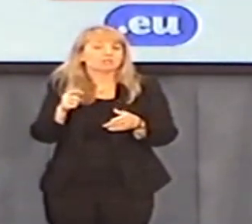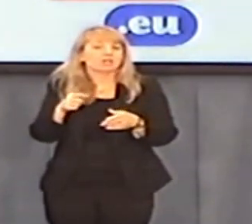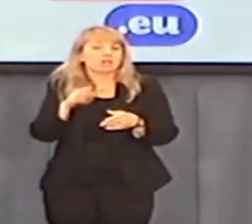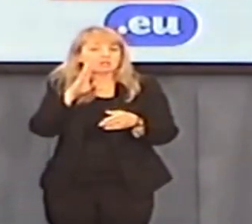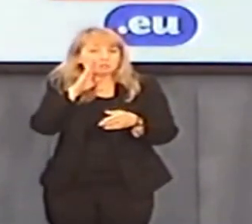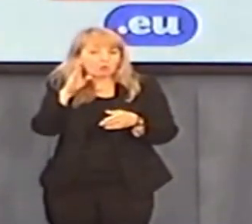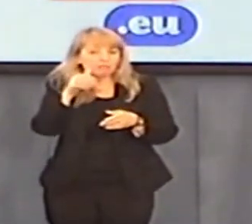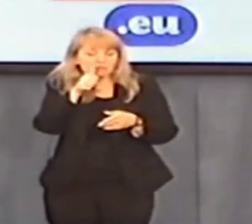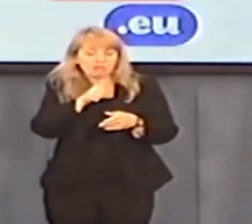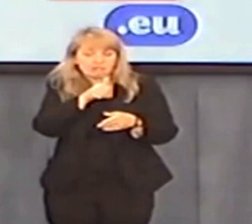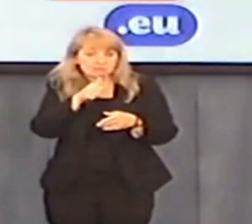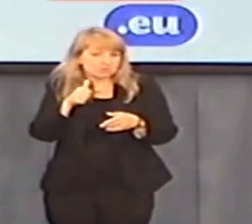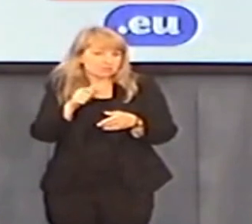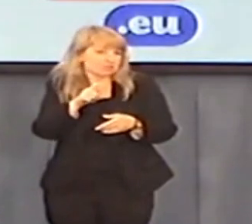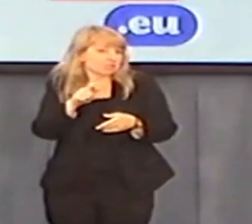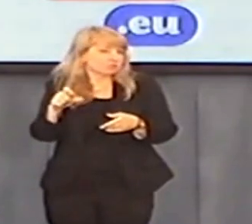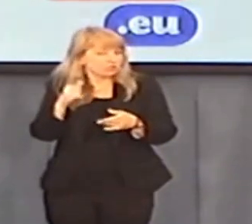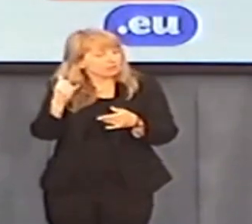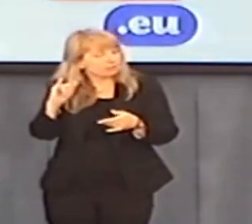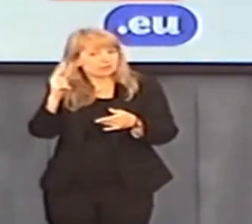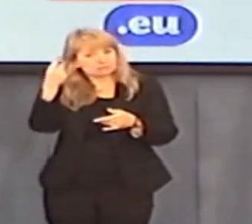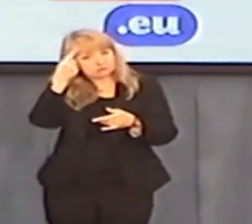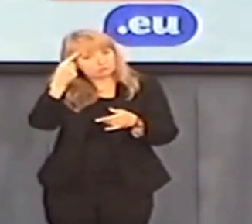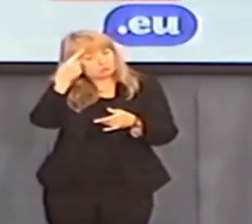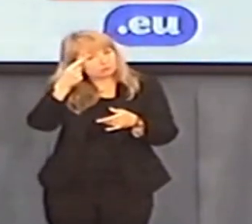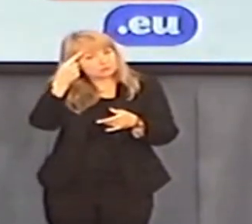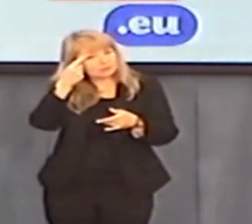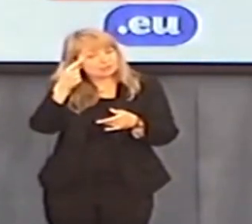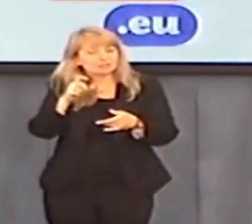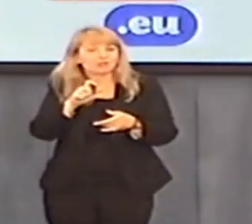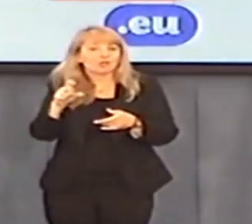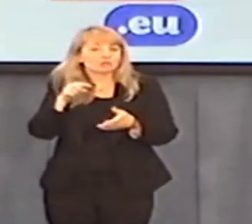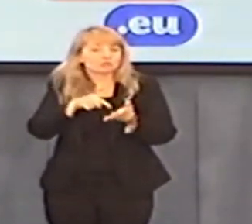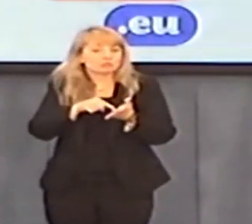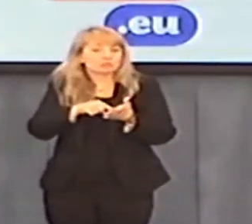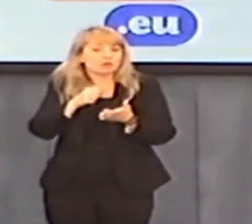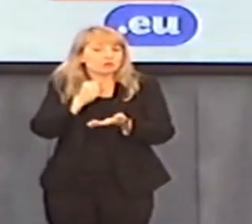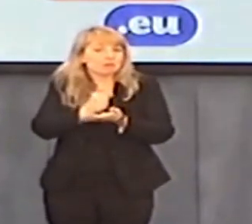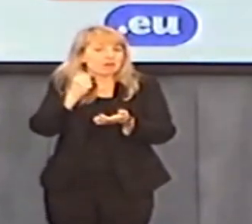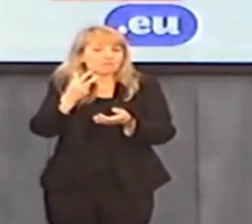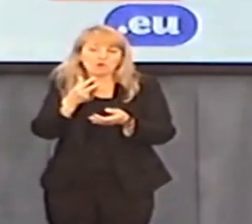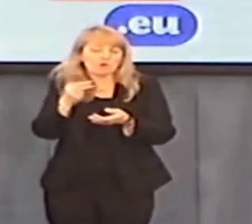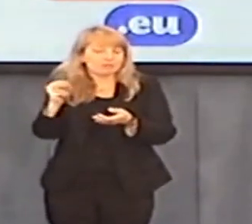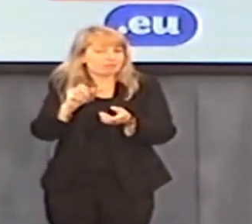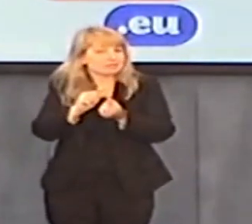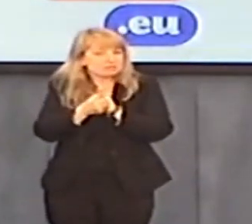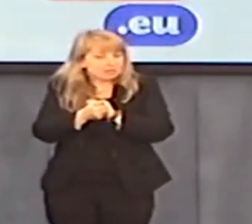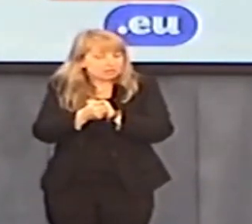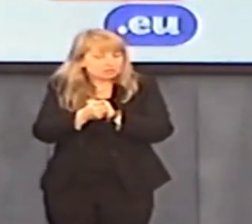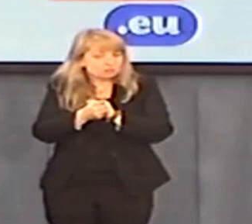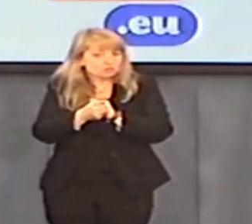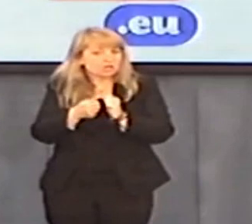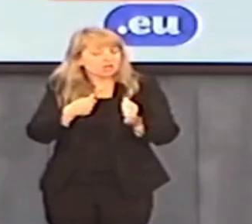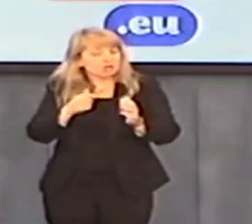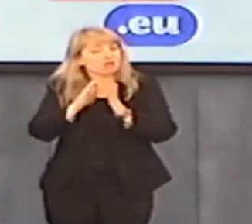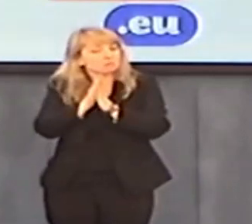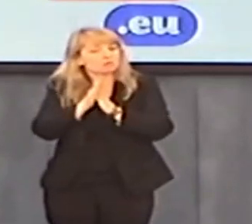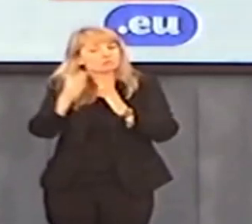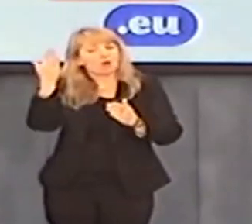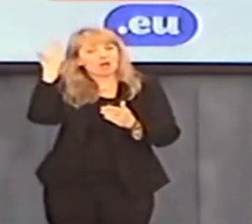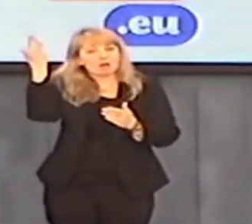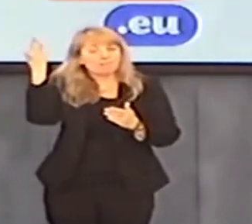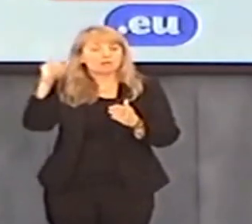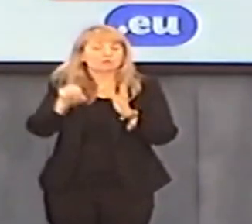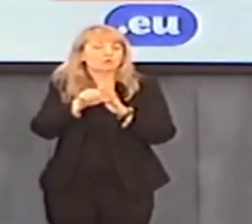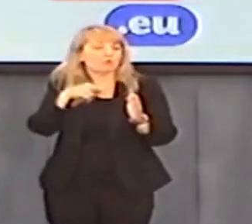jednak powinniśmy się zastanowić nad tym, czy tego prawa nie należałoby zmienić? To jest też kolejny apel do pana